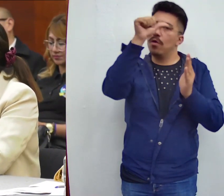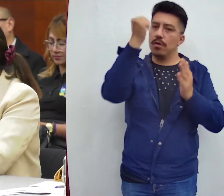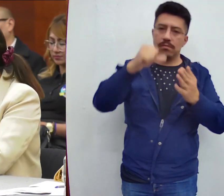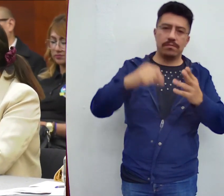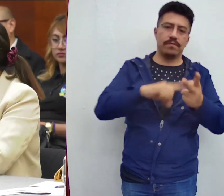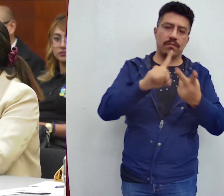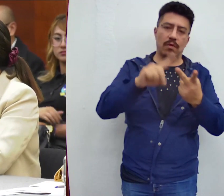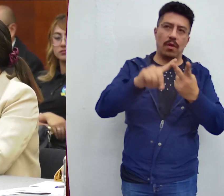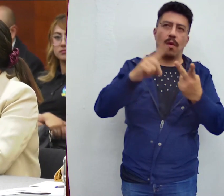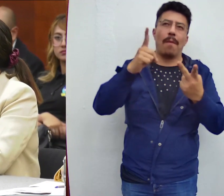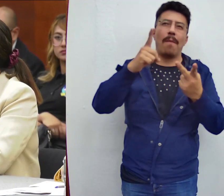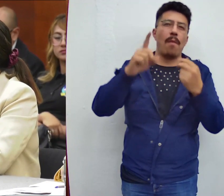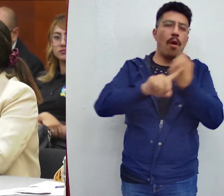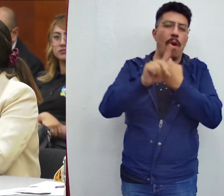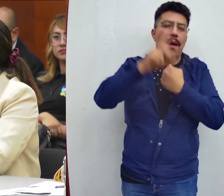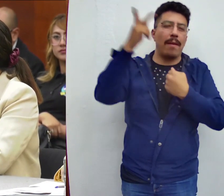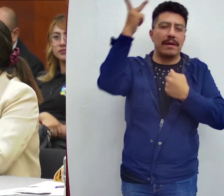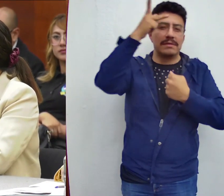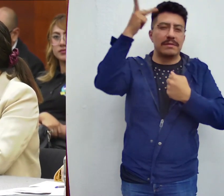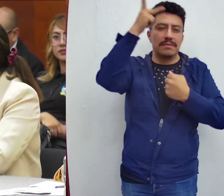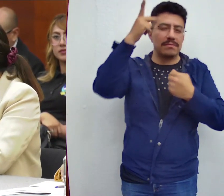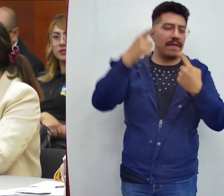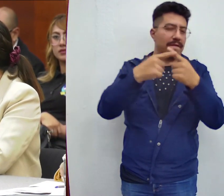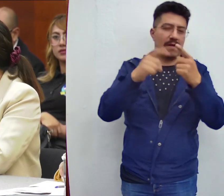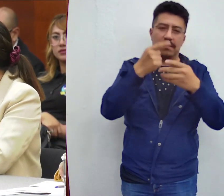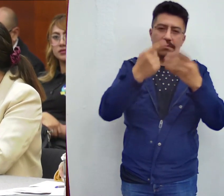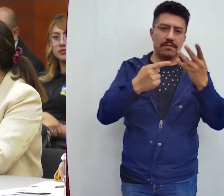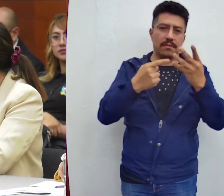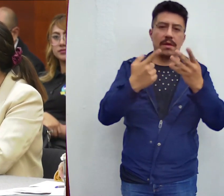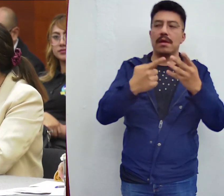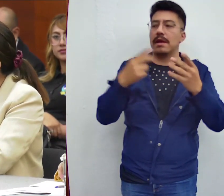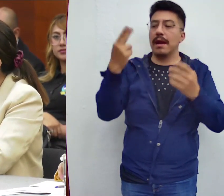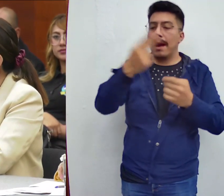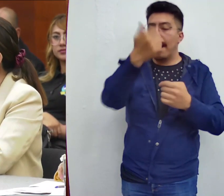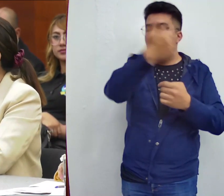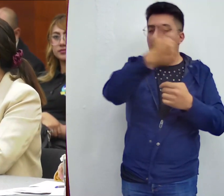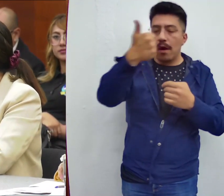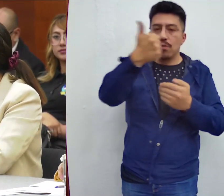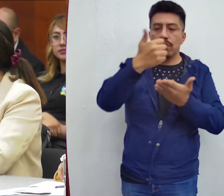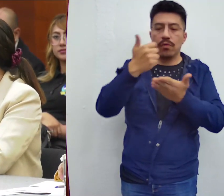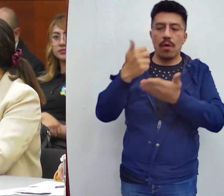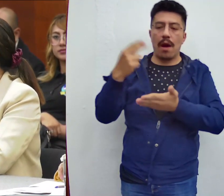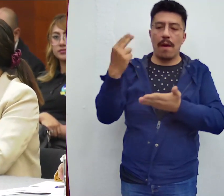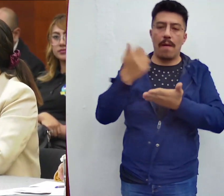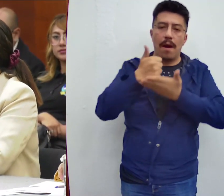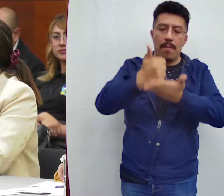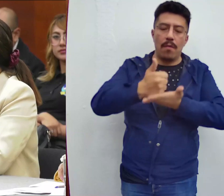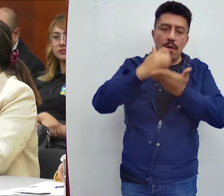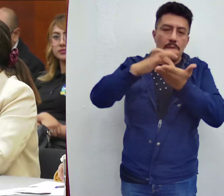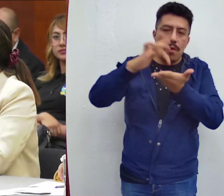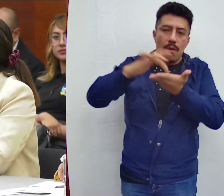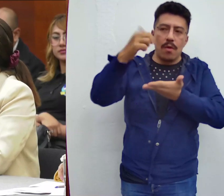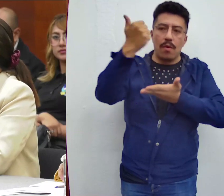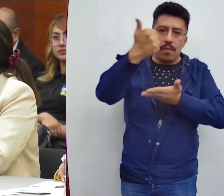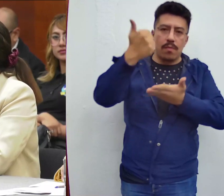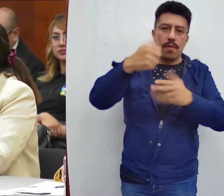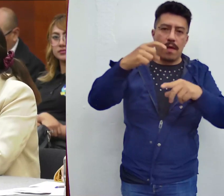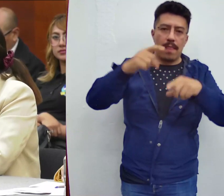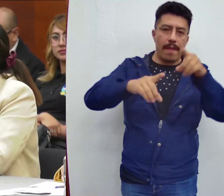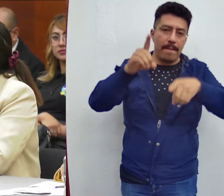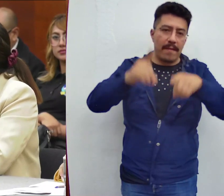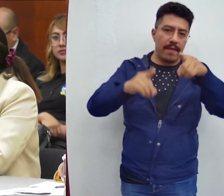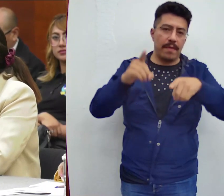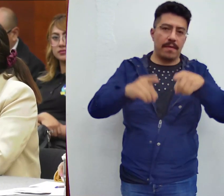las psiquiátricas y los apoyos que o sea, ahí viene el algoritmo y lo saca. Entonces, pues